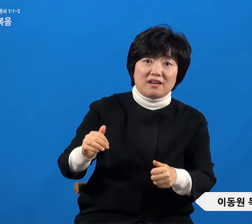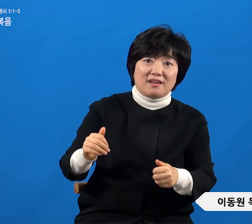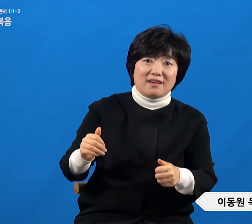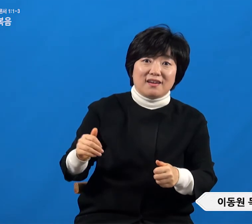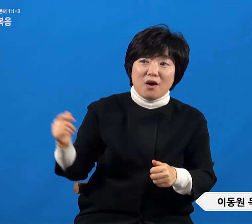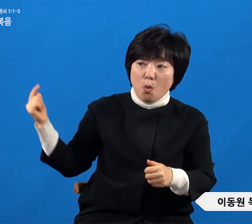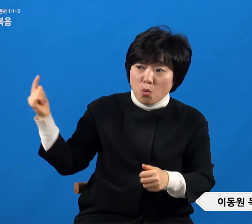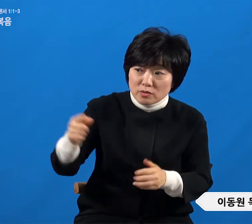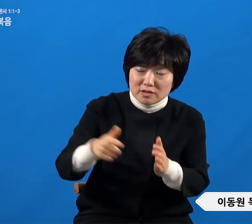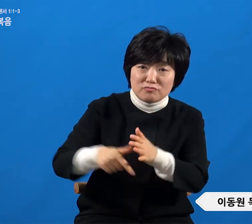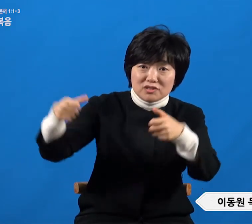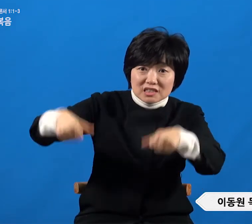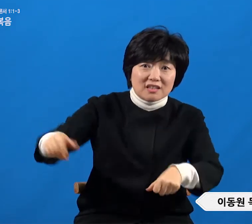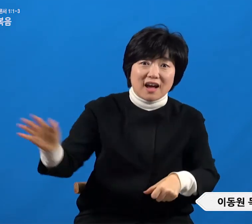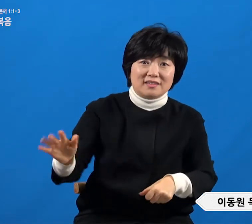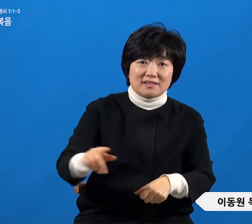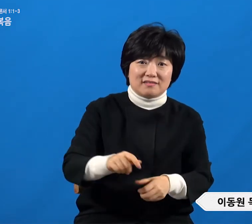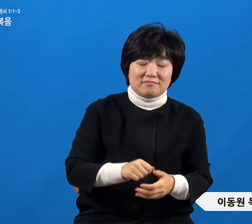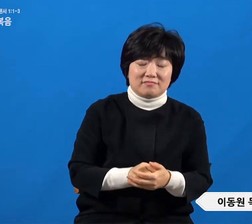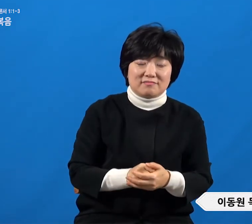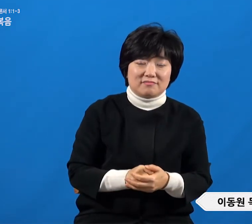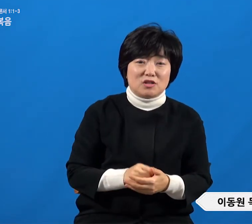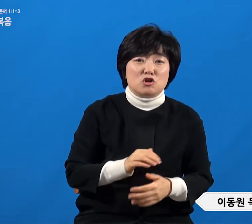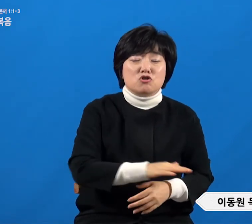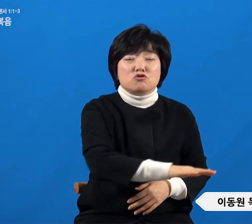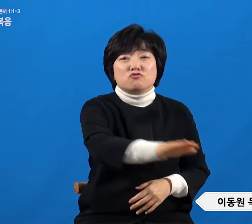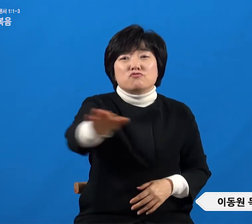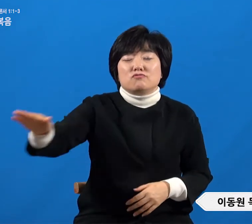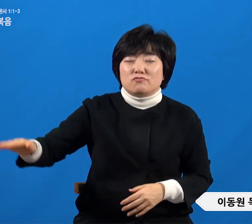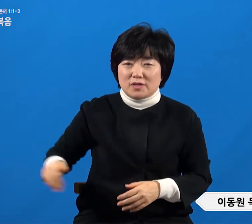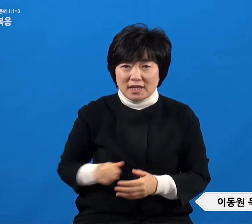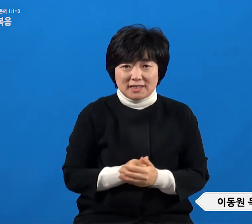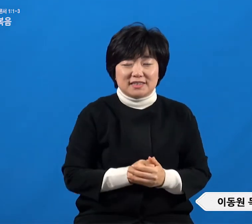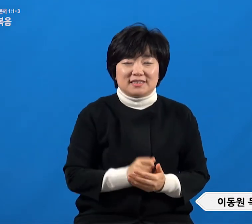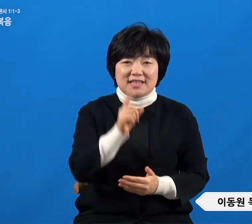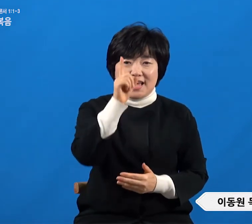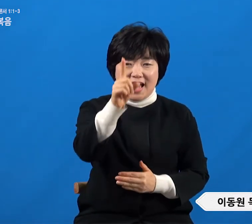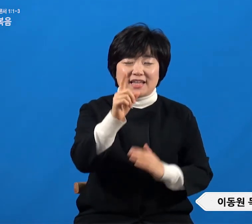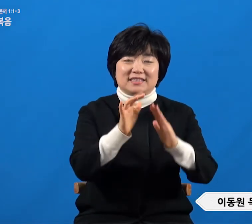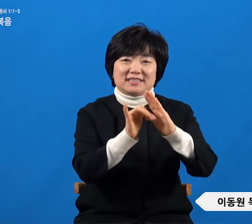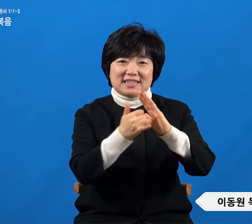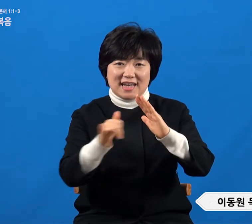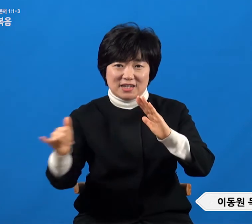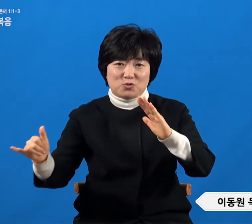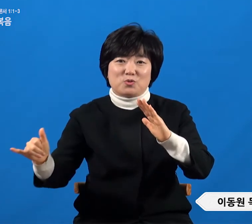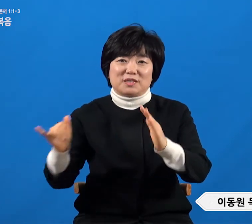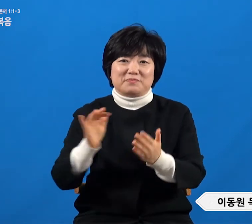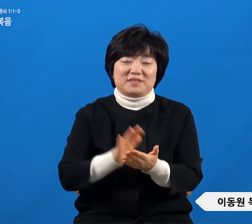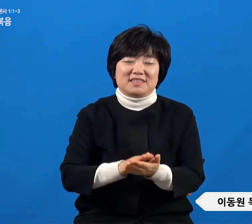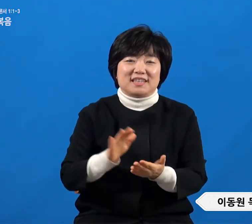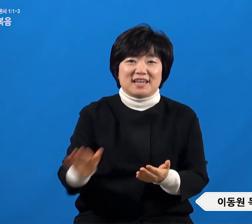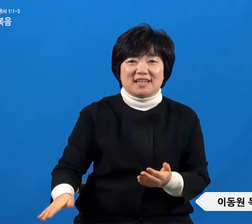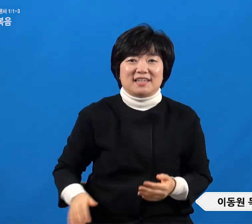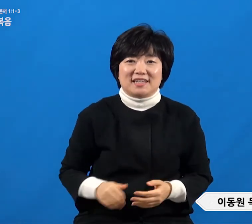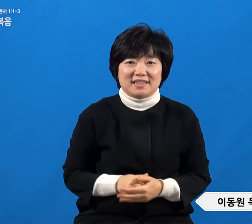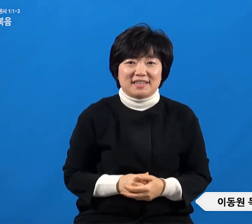한번 우리 힘차게 외치겠습니다. 우리는 한 가족이다. 시작. 우리는 한